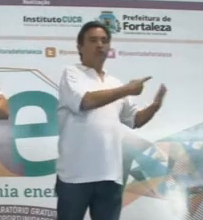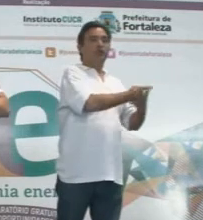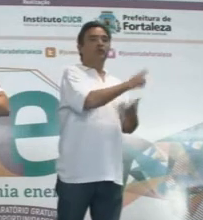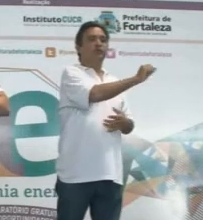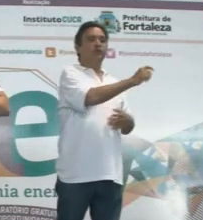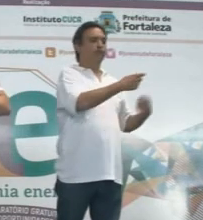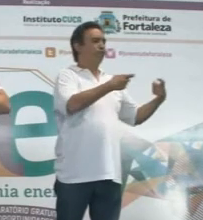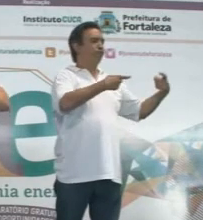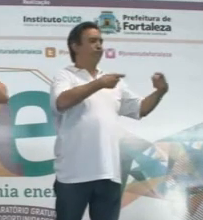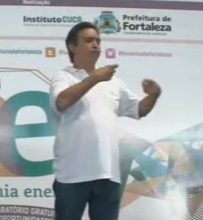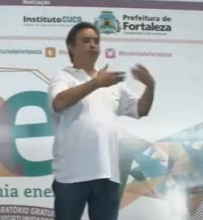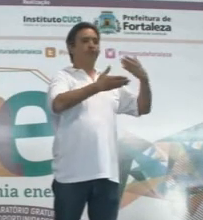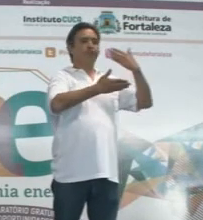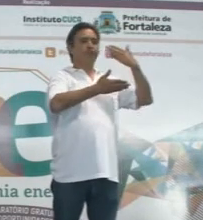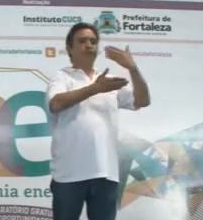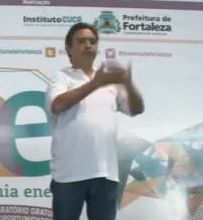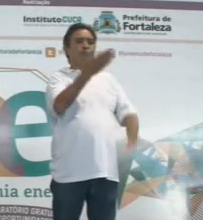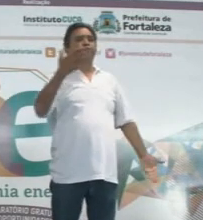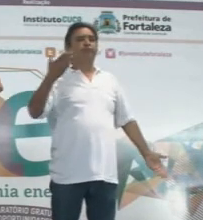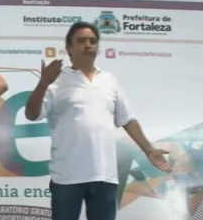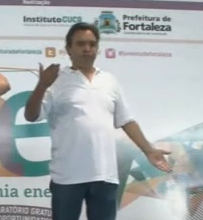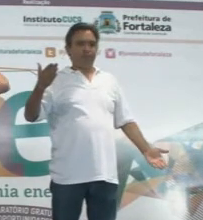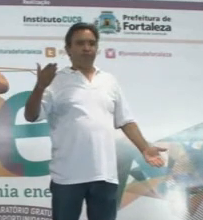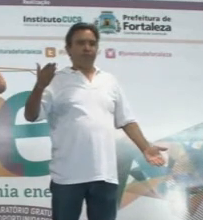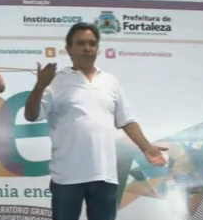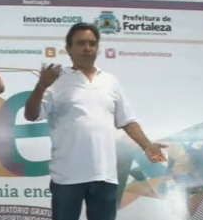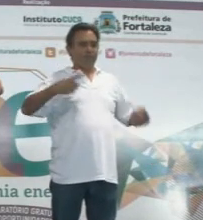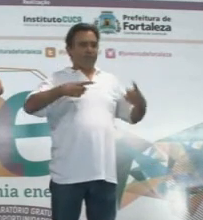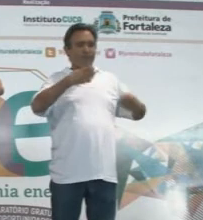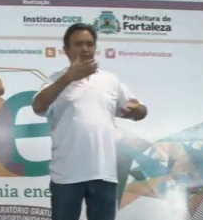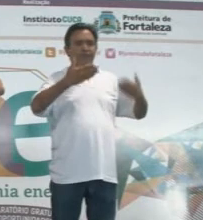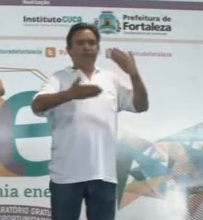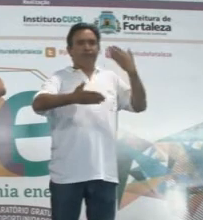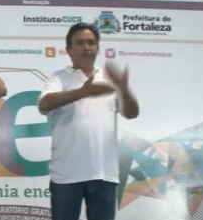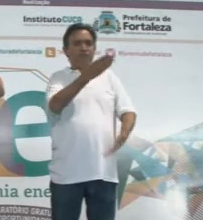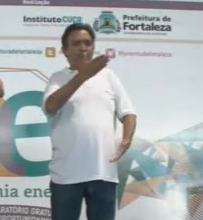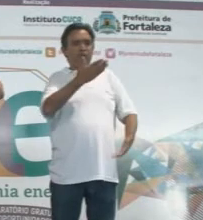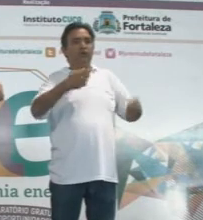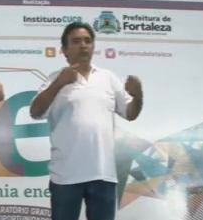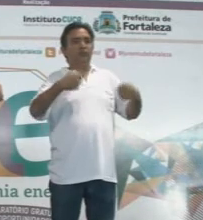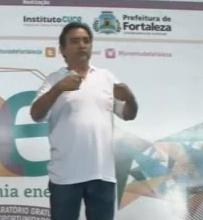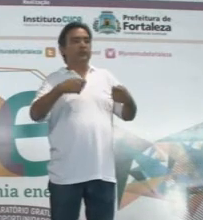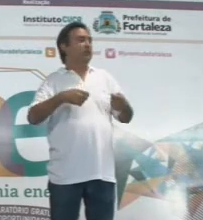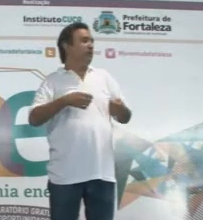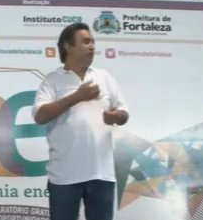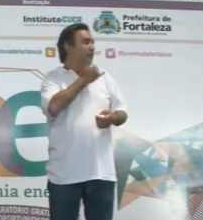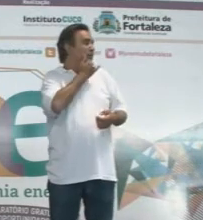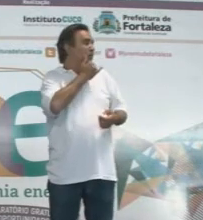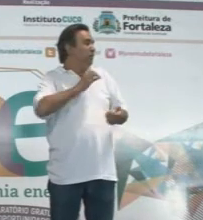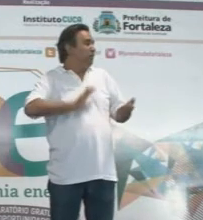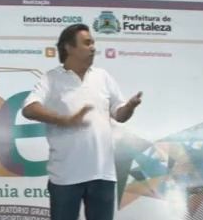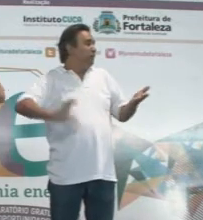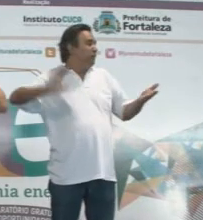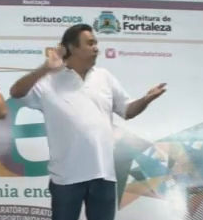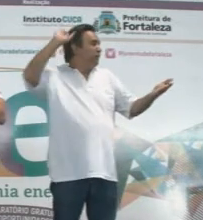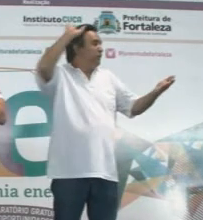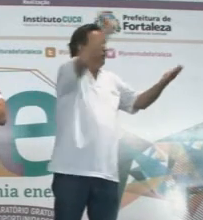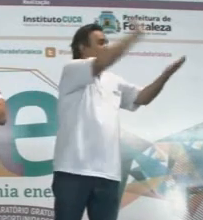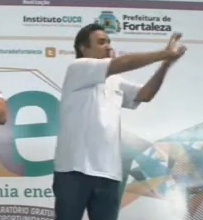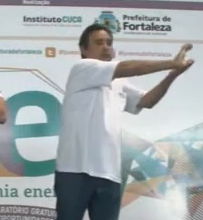surra. E aí perdeu a guerra, teve que pagar uma indenização altíssima, quebrou a França, ainda perdeu